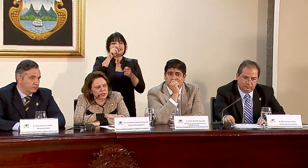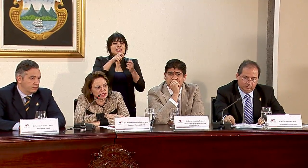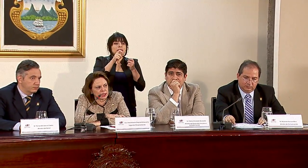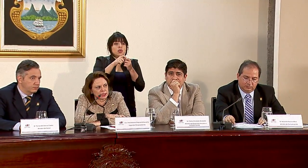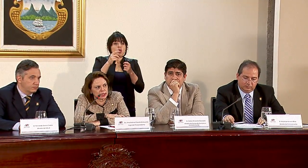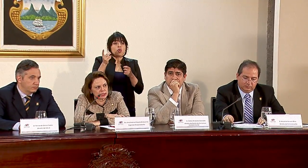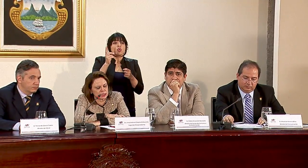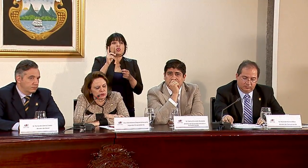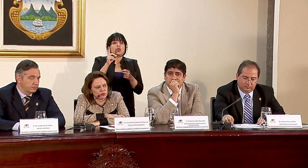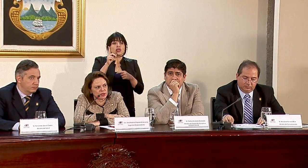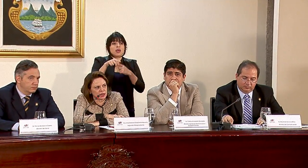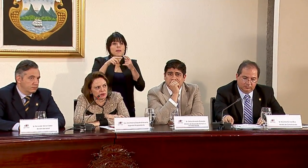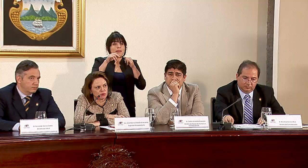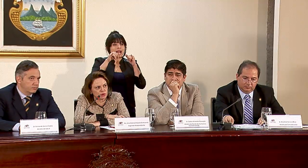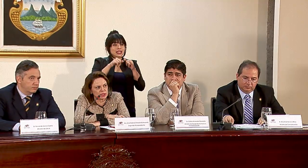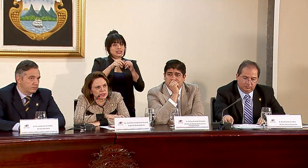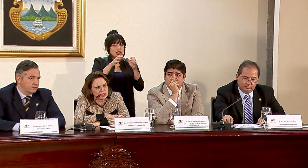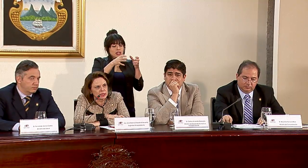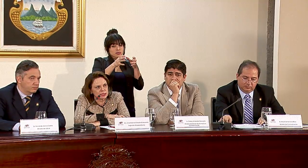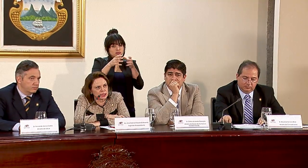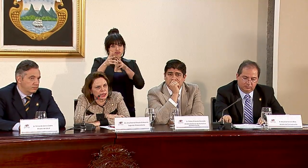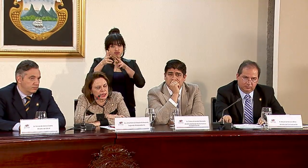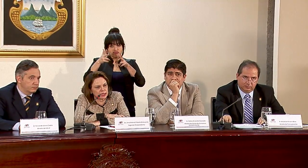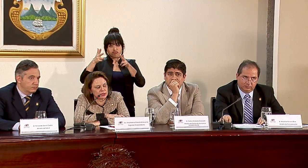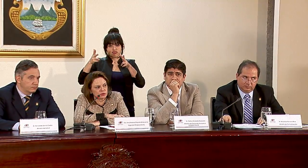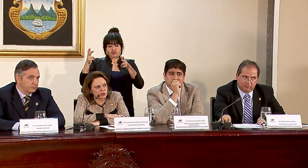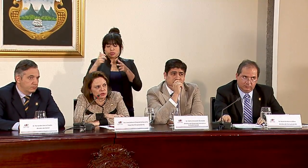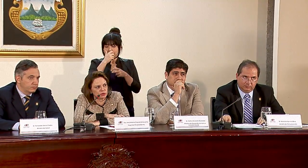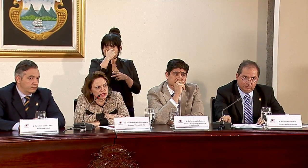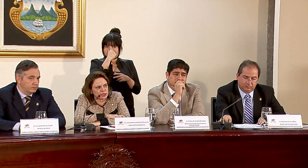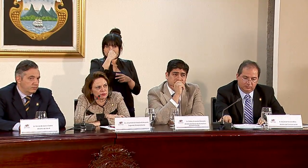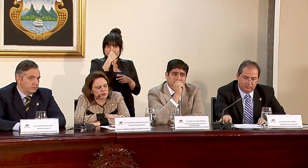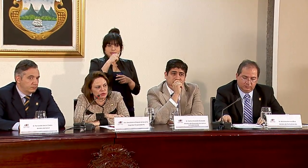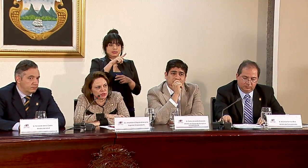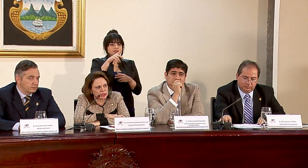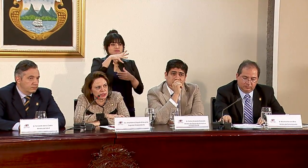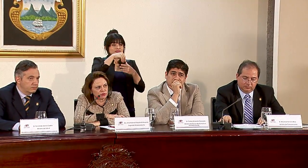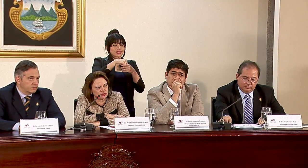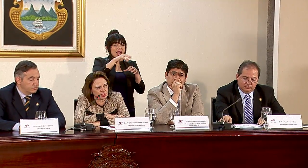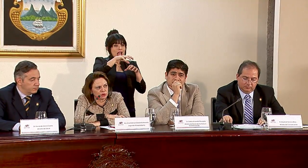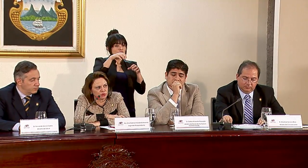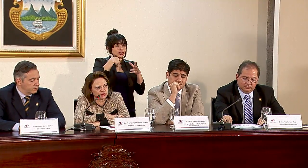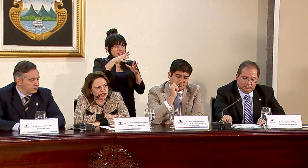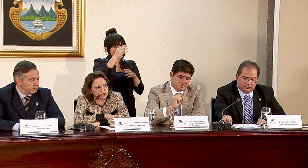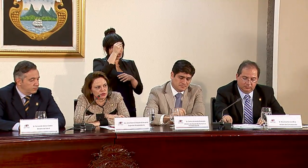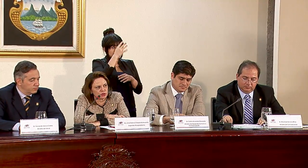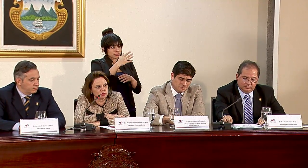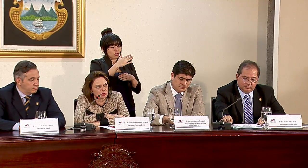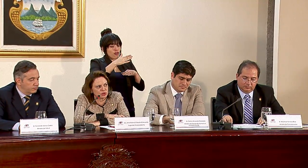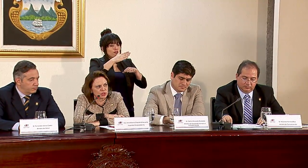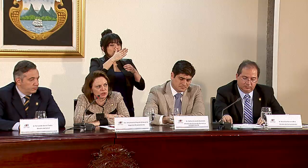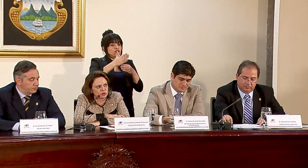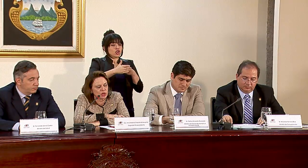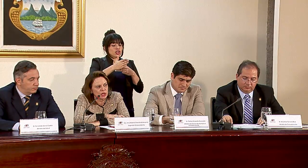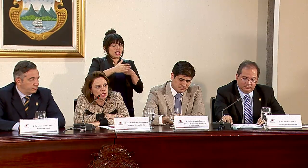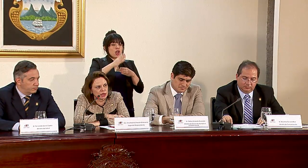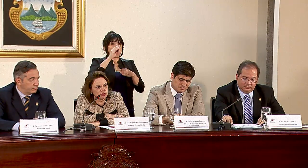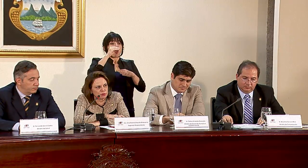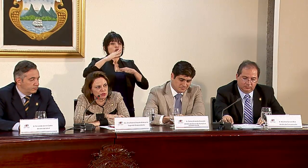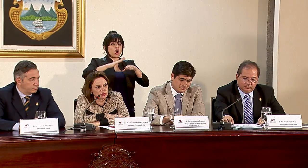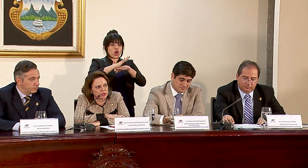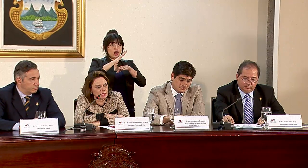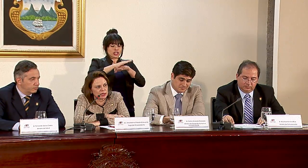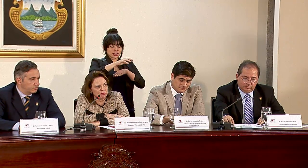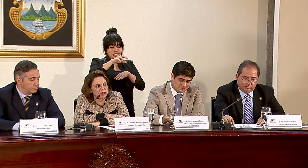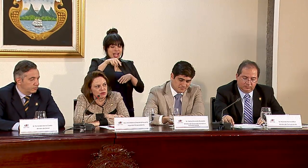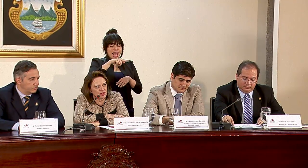donde estarán estas unidades móviles será en estos cantones que le mencioné que son tanto fronterizos como costeros que